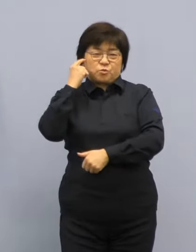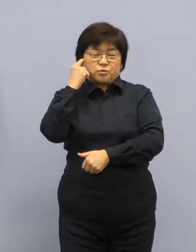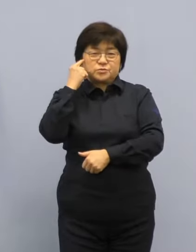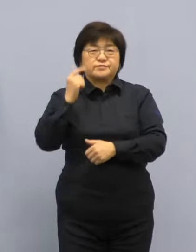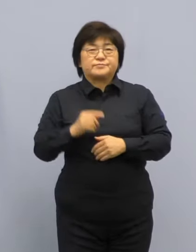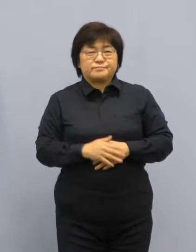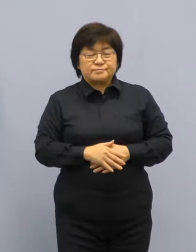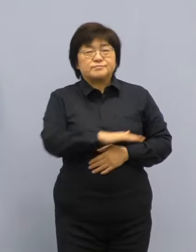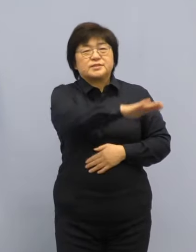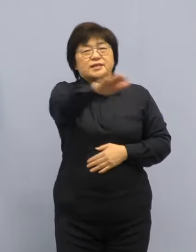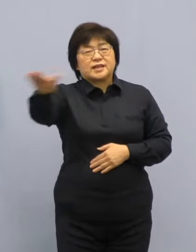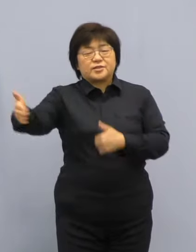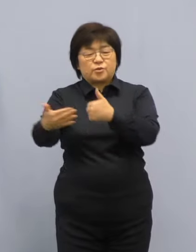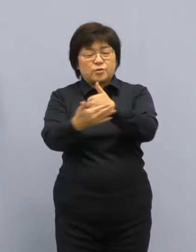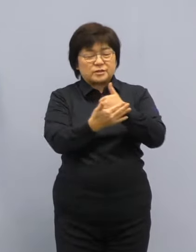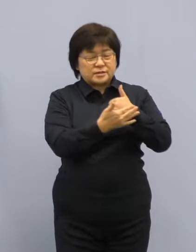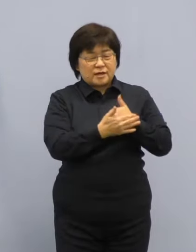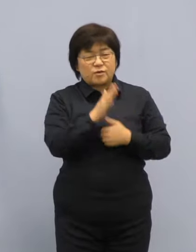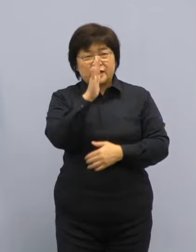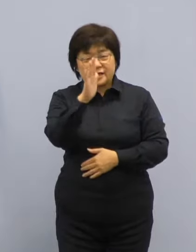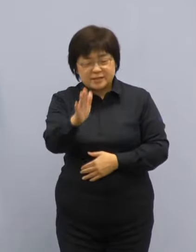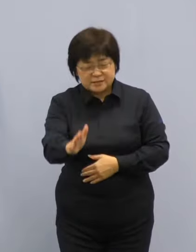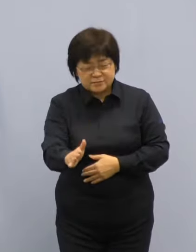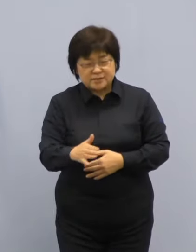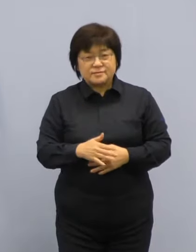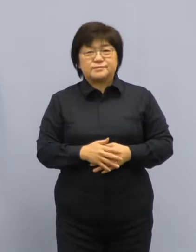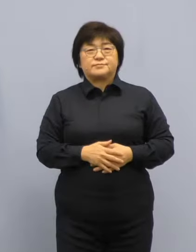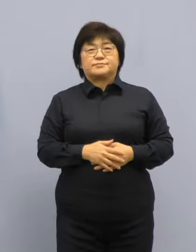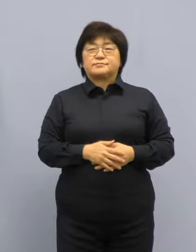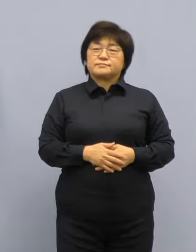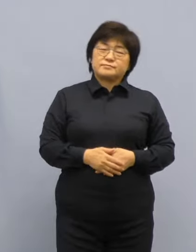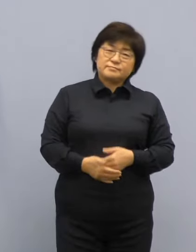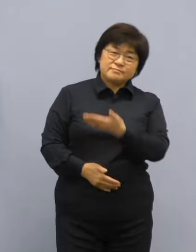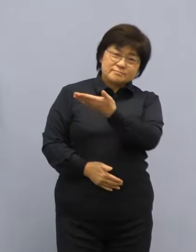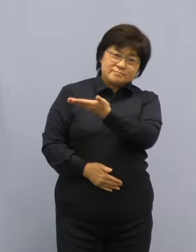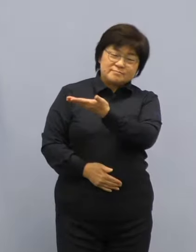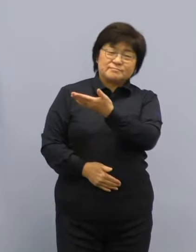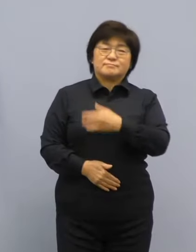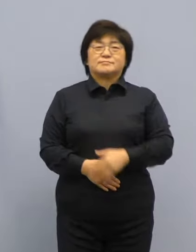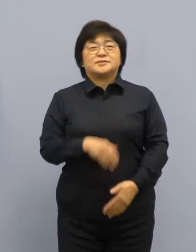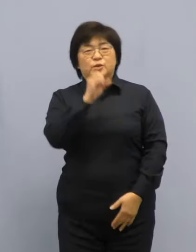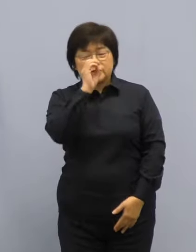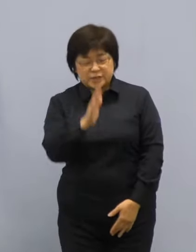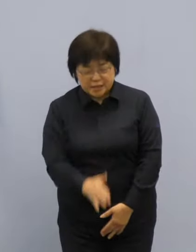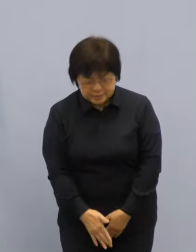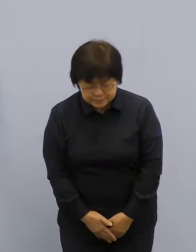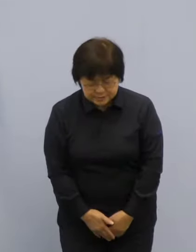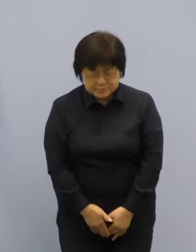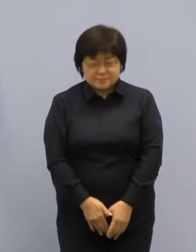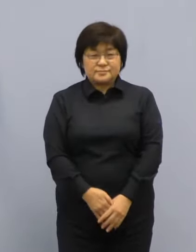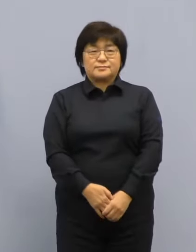皆様ご支援のほどよろしくお願いいたします。こちらもパンフレットですね、よろしくお願いいたします。